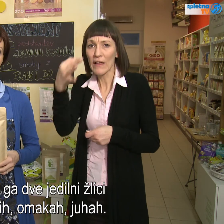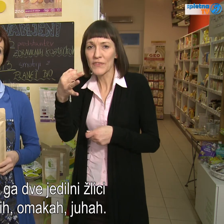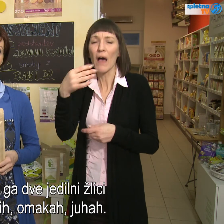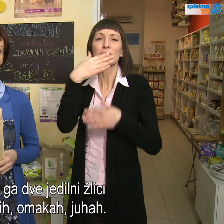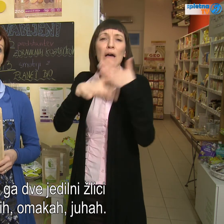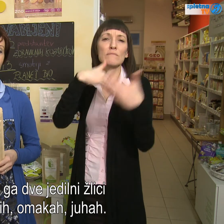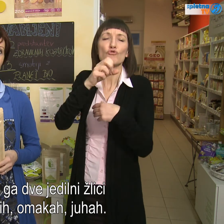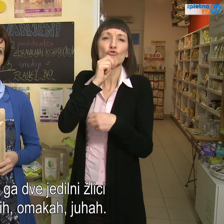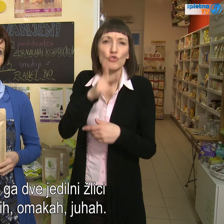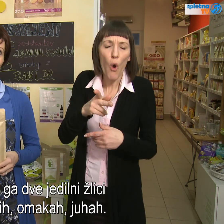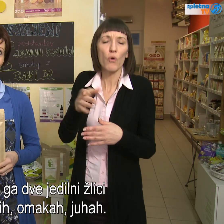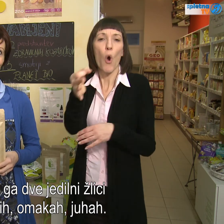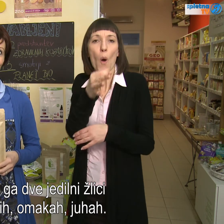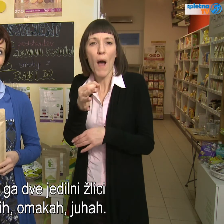omakah, juhah.